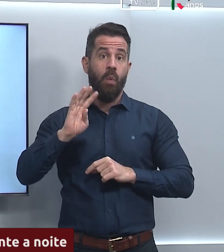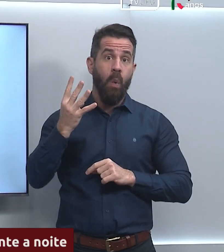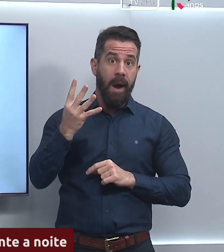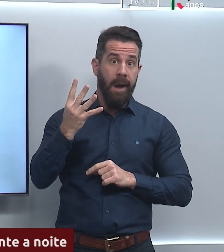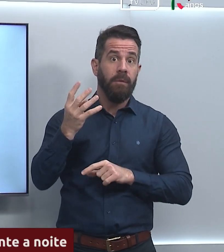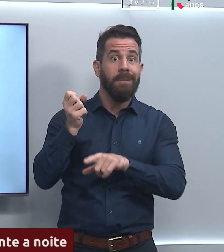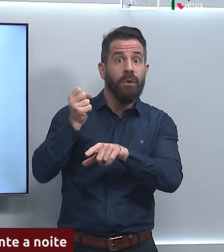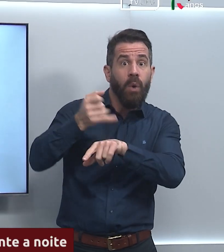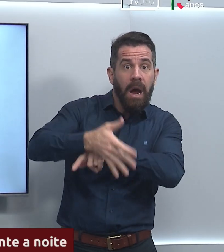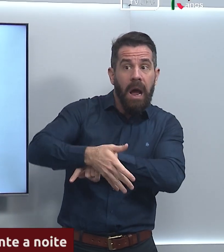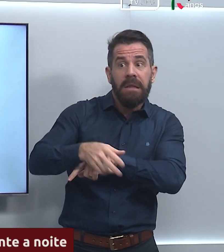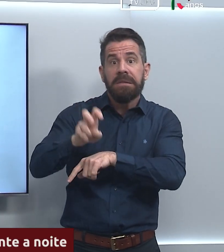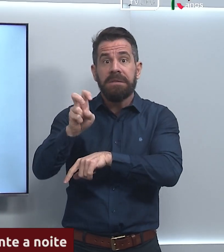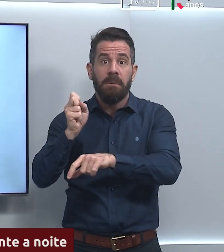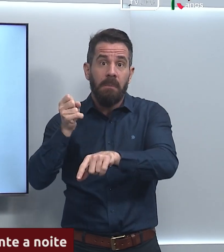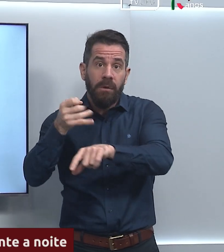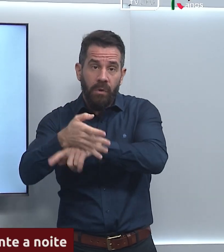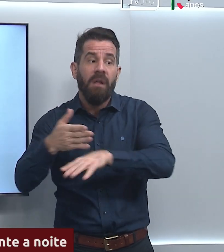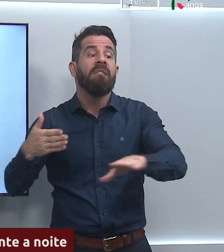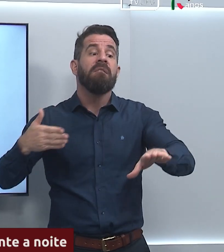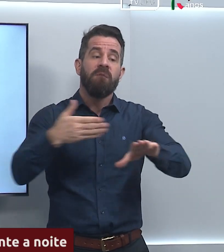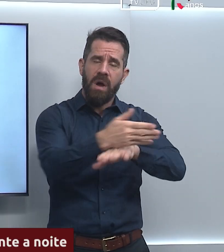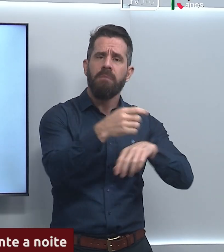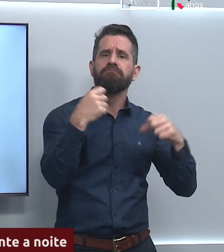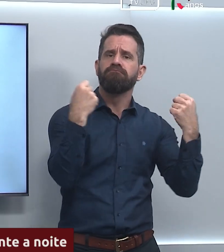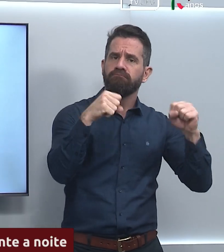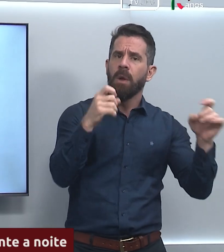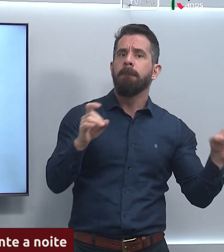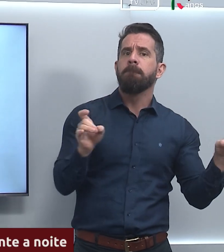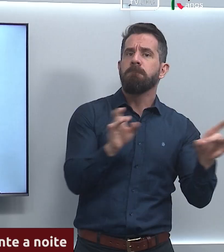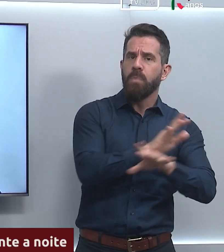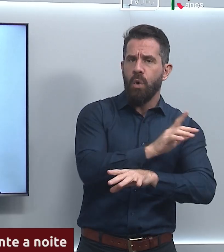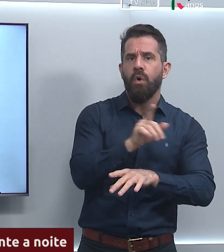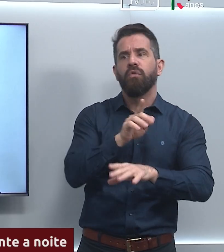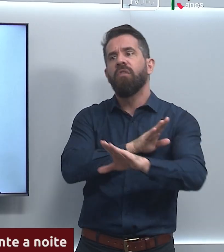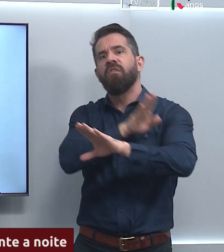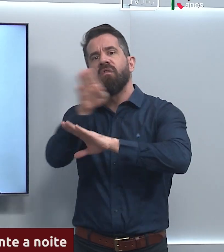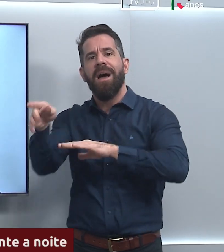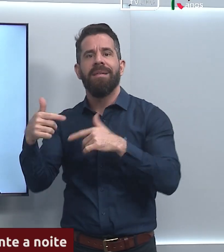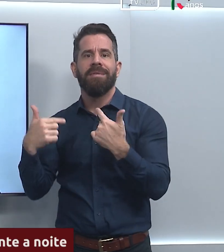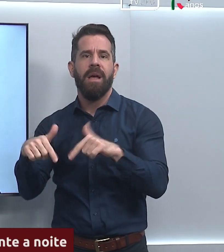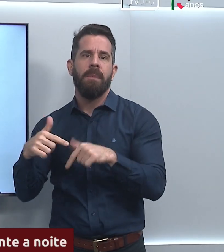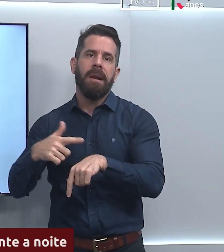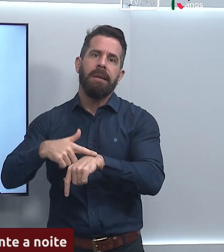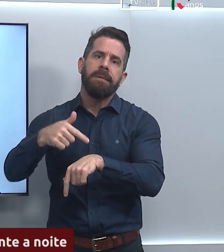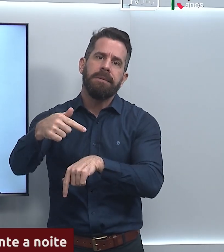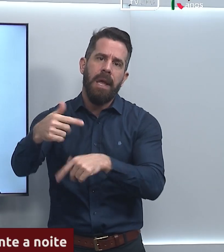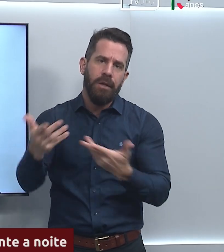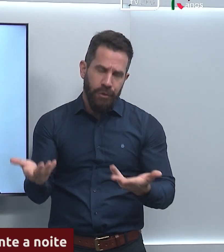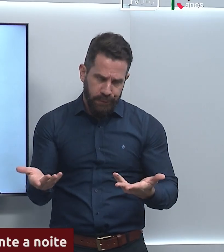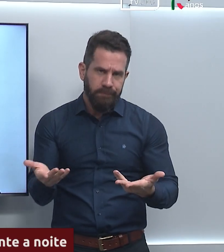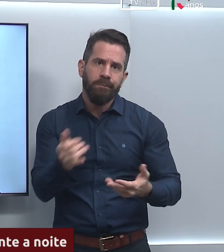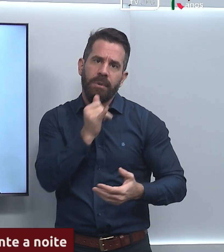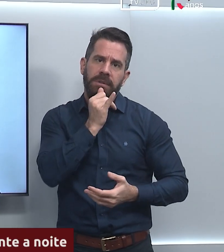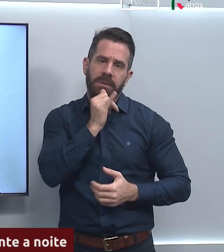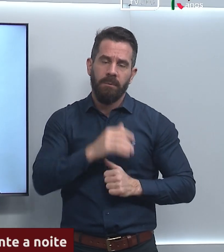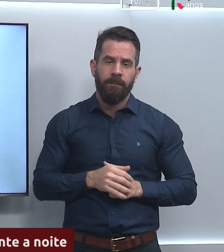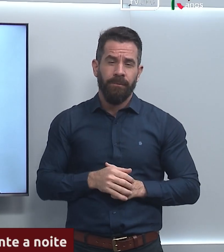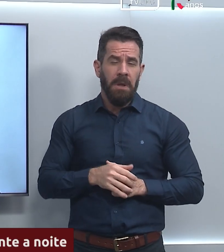horas ela vai ter que entrar no trabalho. Então, não é efetivo, até porque, né, a